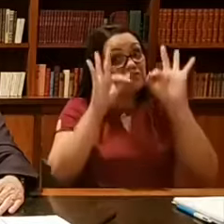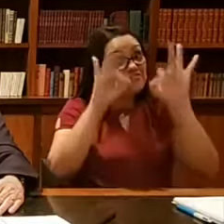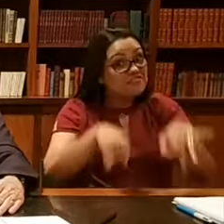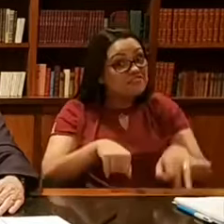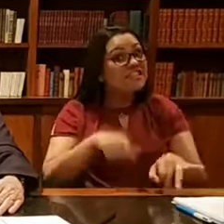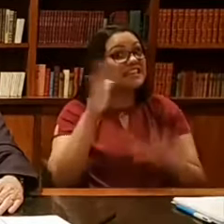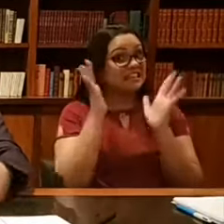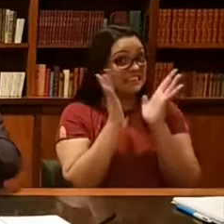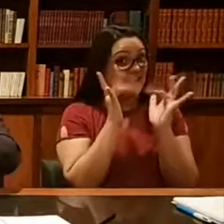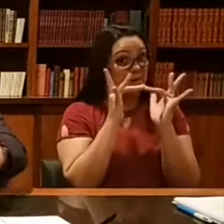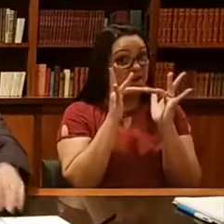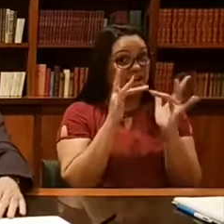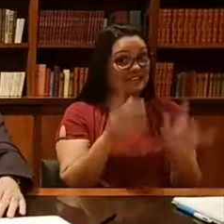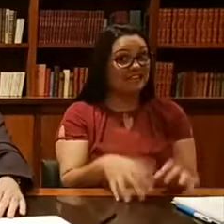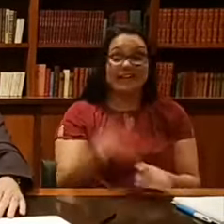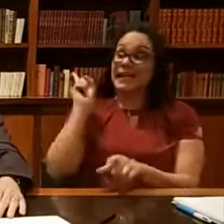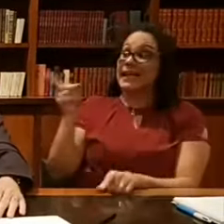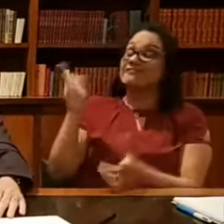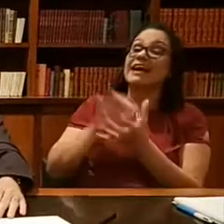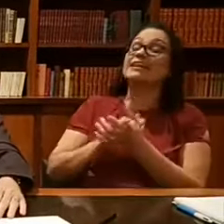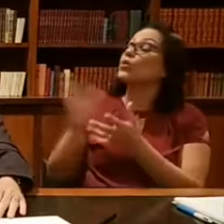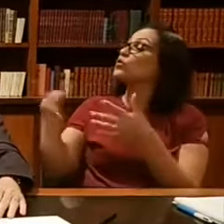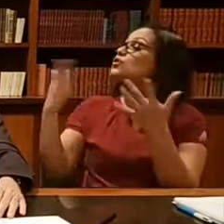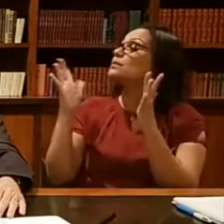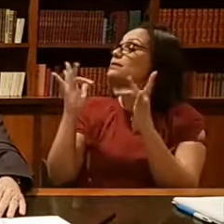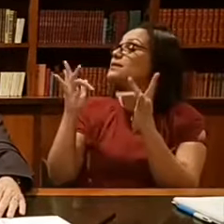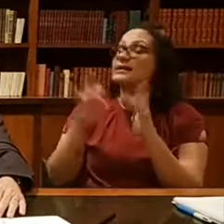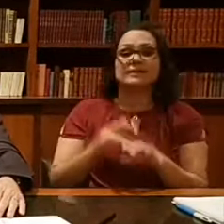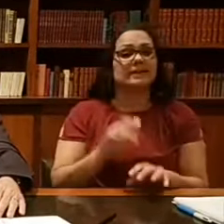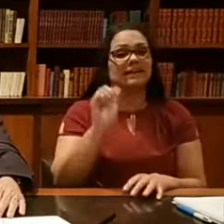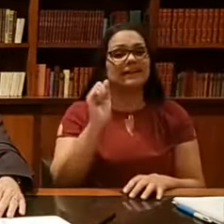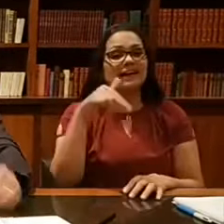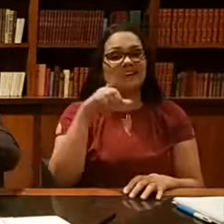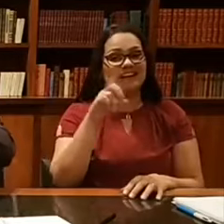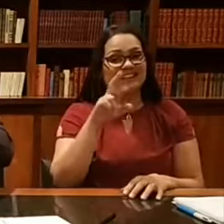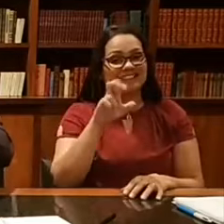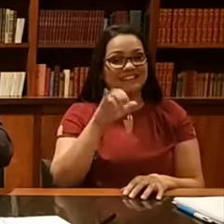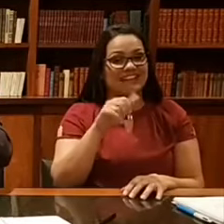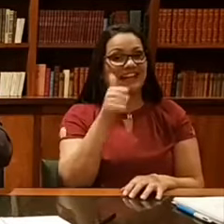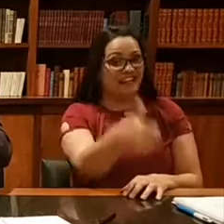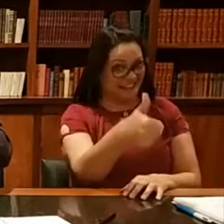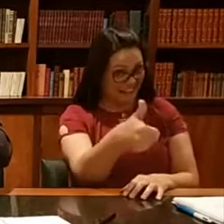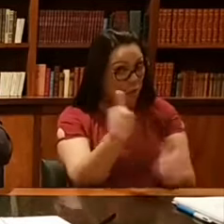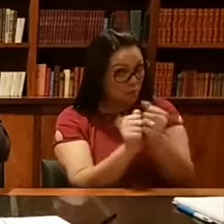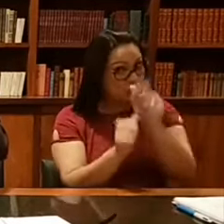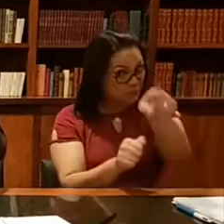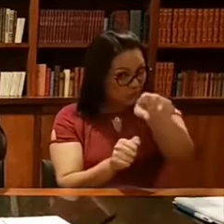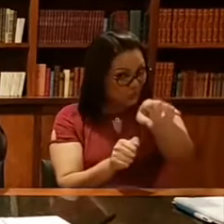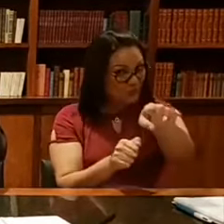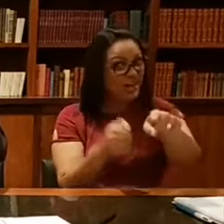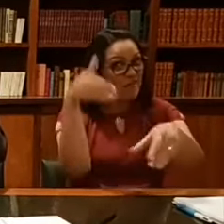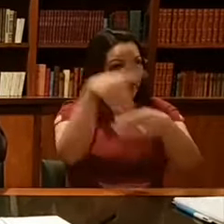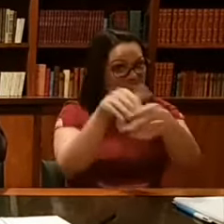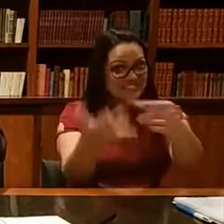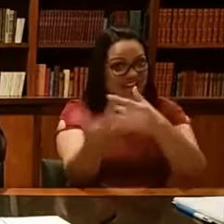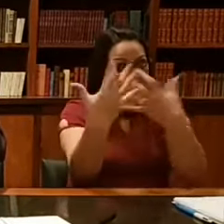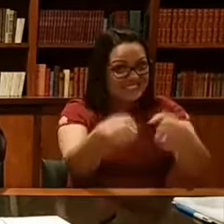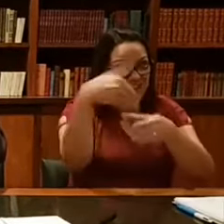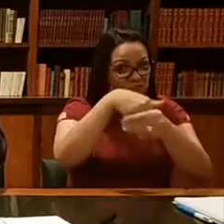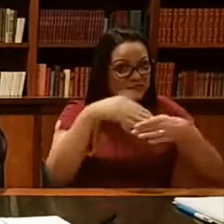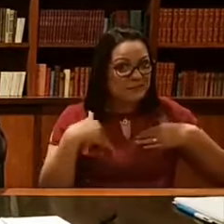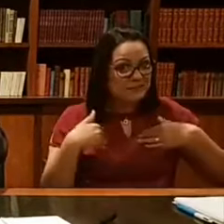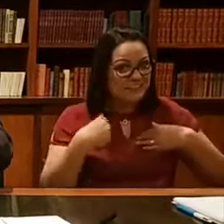me pôr a faca no pescoço. Qual o nome da noiva? Andréa. Andréa, tamo junto aí. Esse voto eu ganhei, né? Esse voto eu ganhei